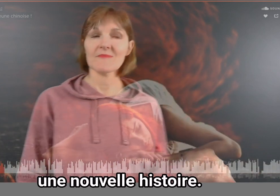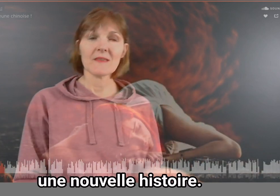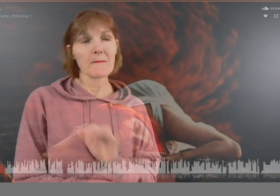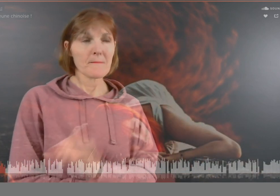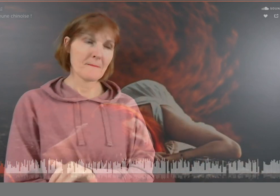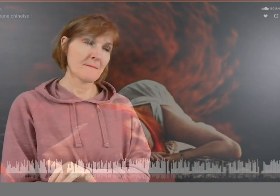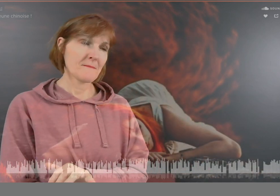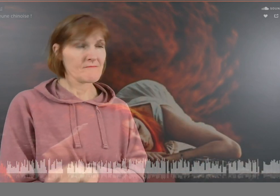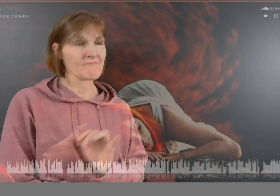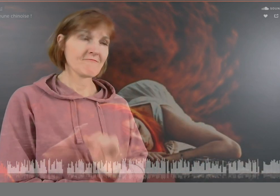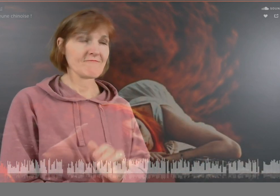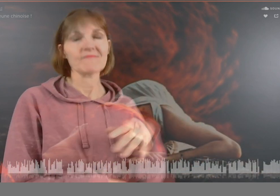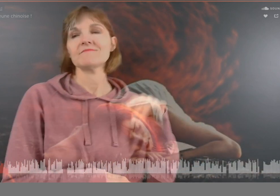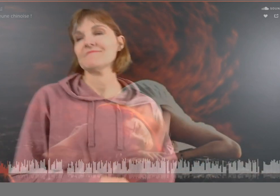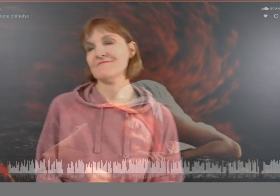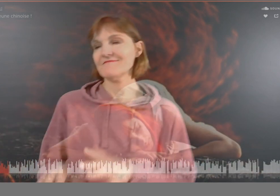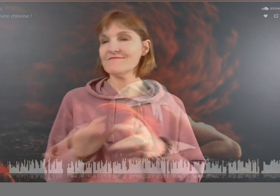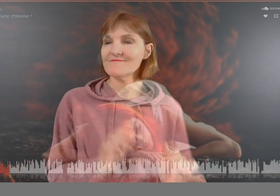histoire.